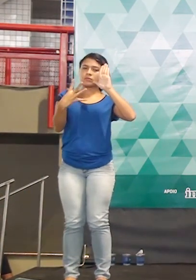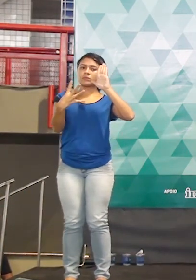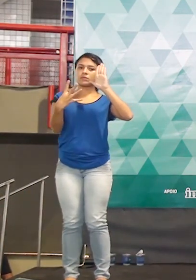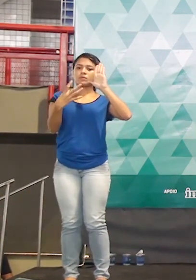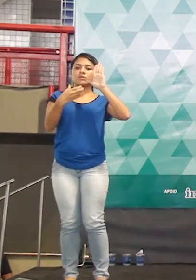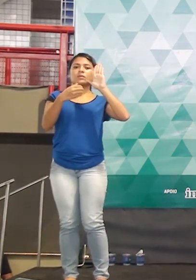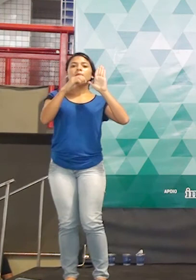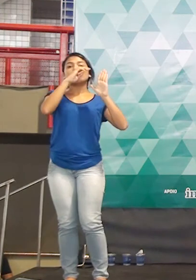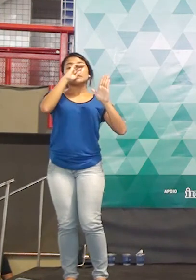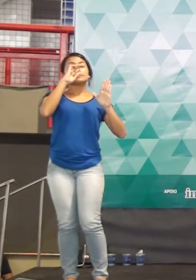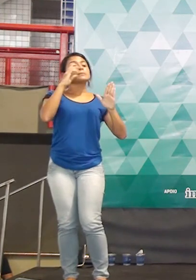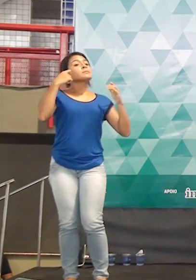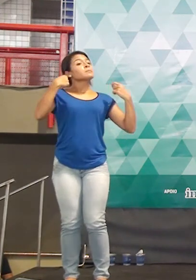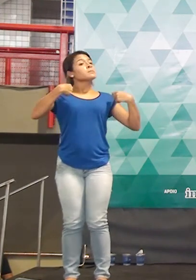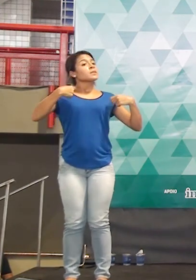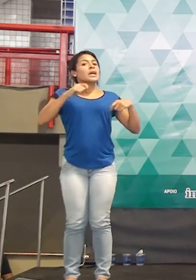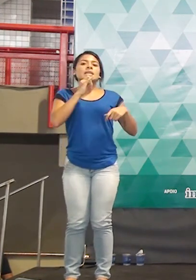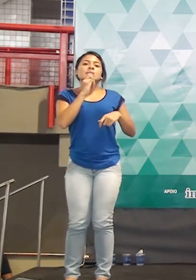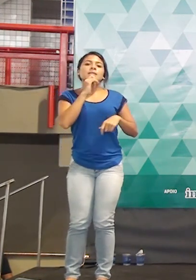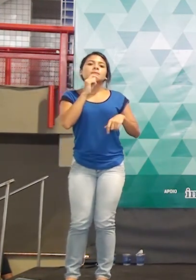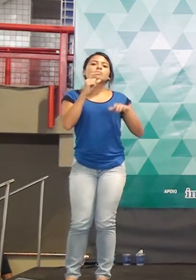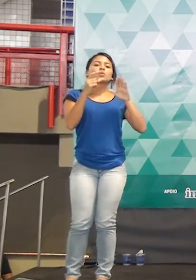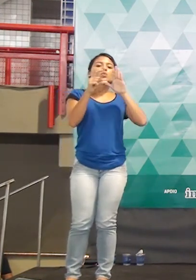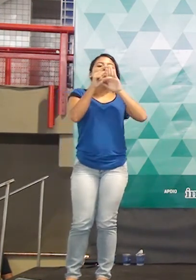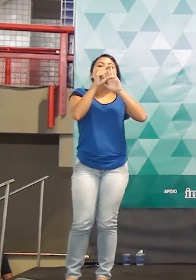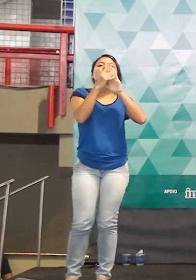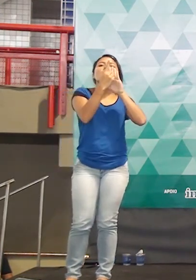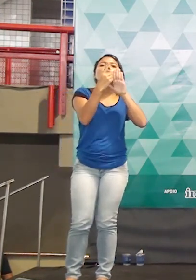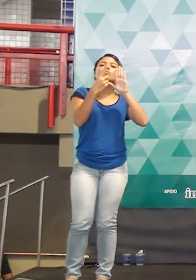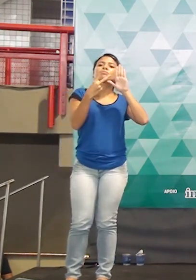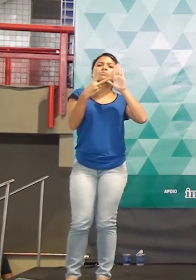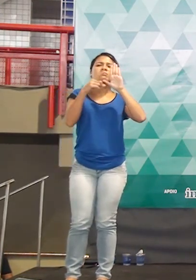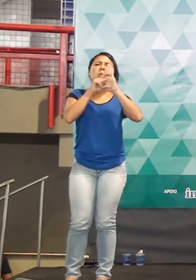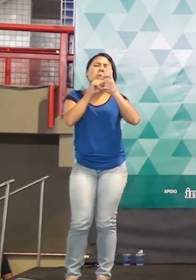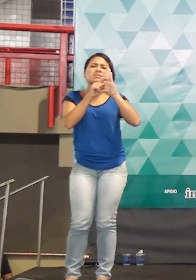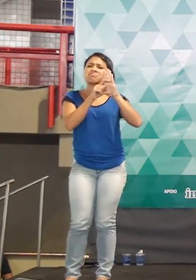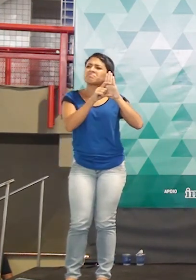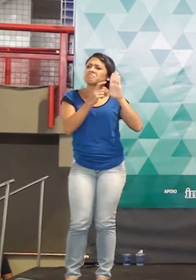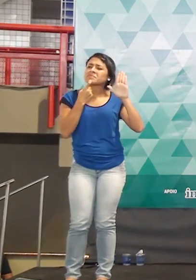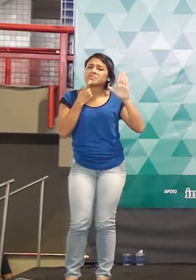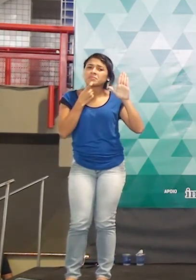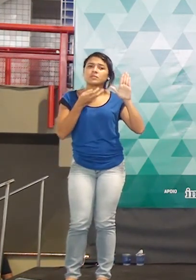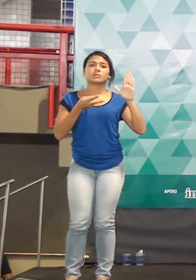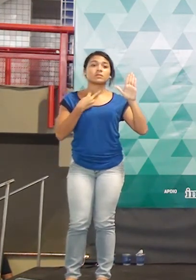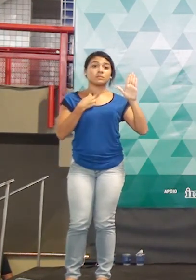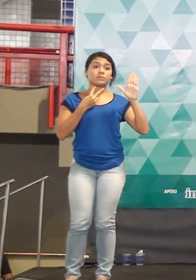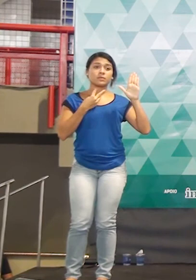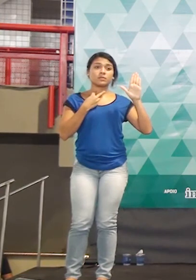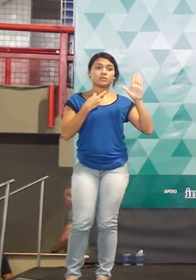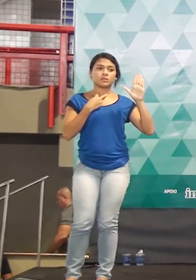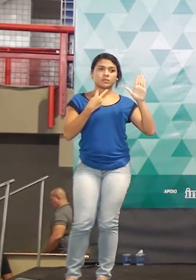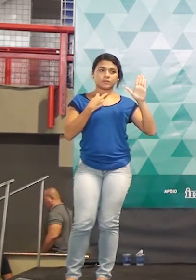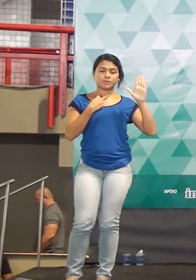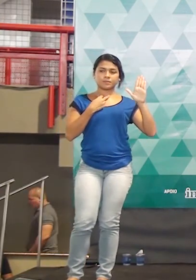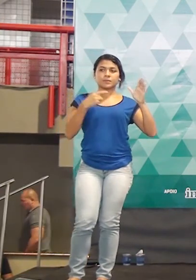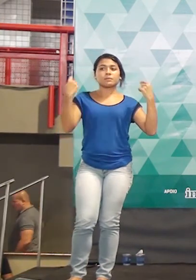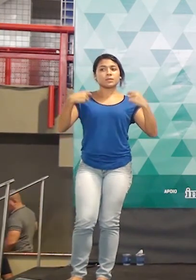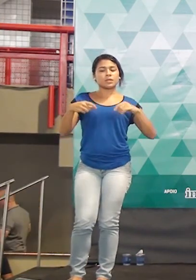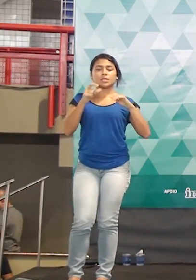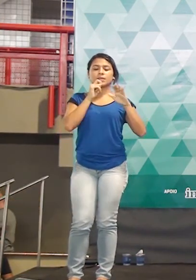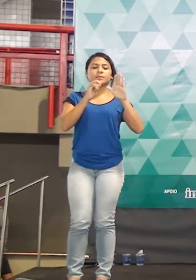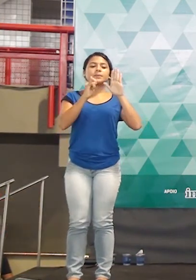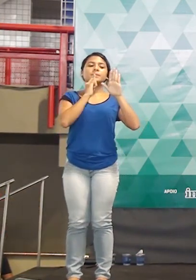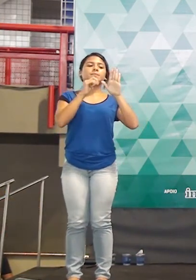desenvolvimento tem de ter 2 ou 3. Vamos fazer a divisão. Quem faz com 4 parágrafos? 1 para